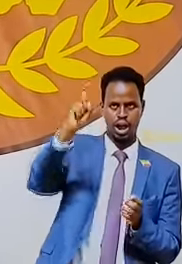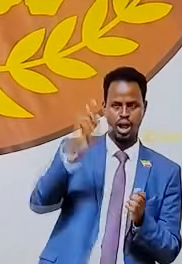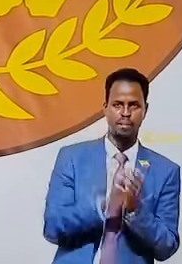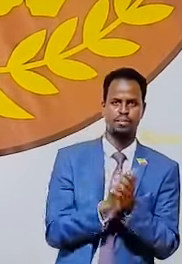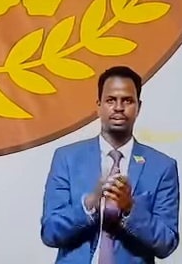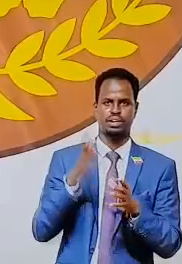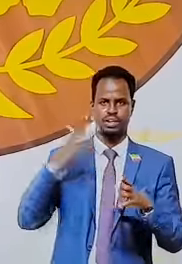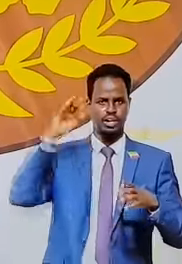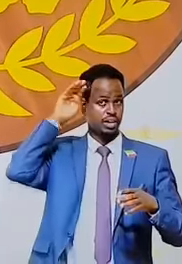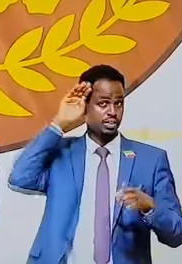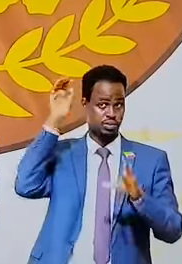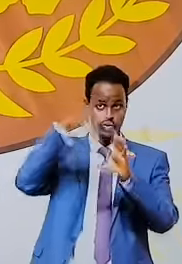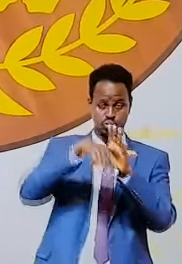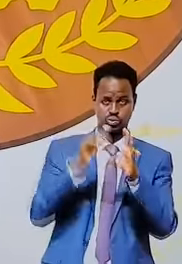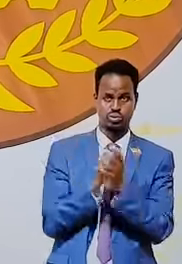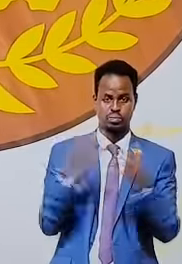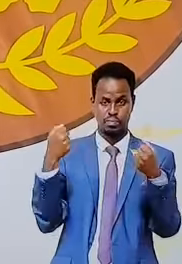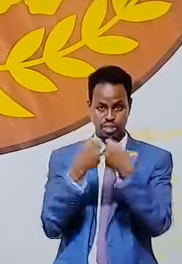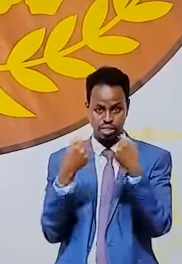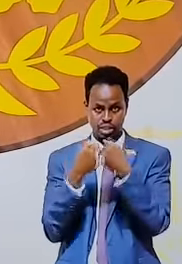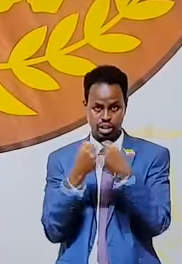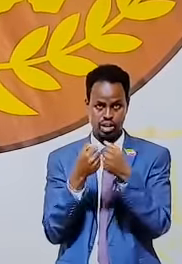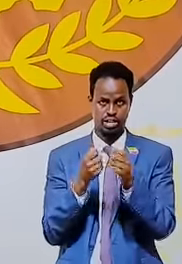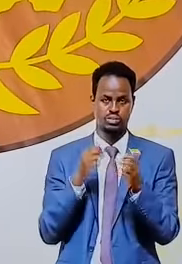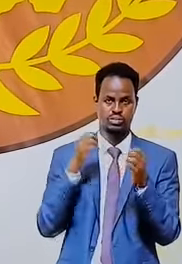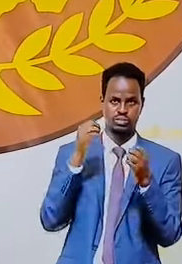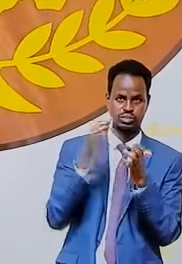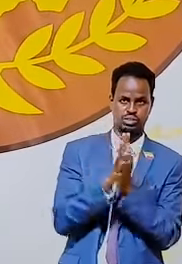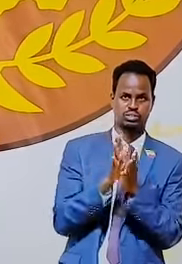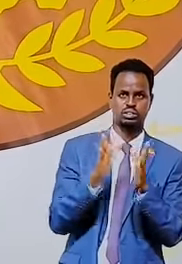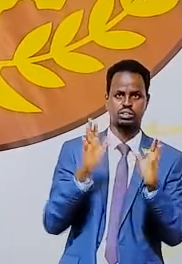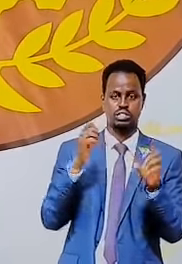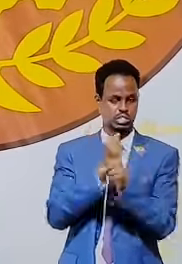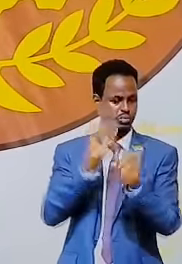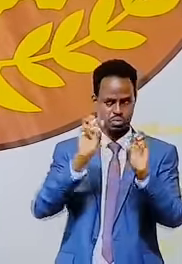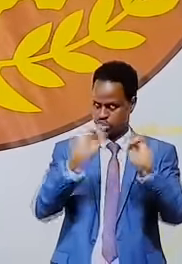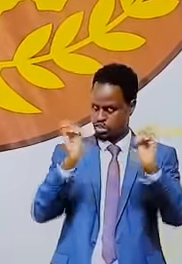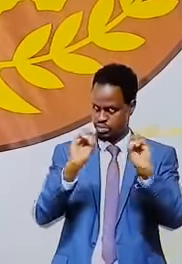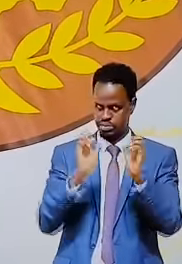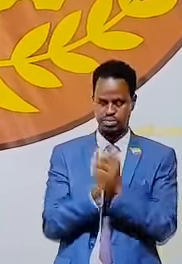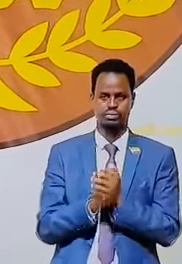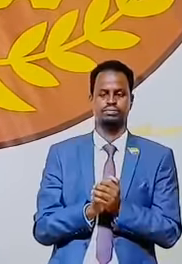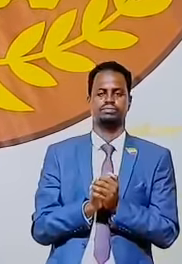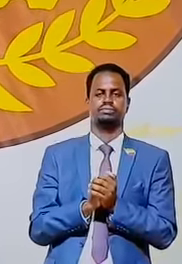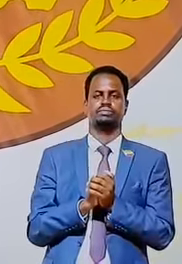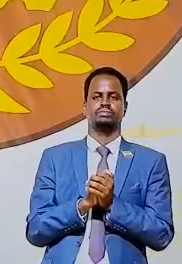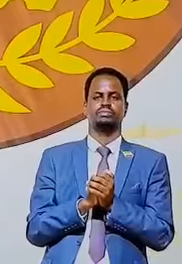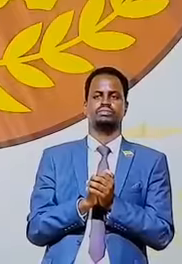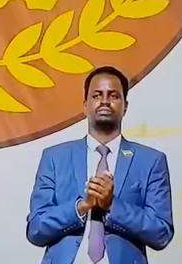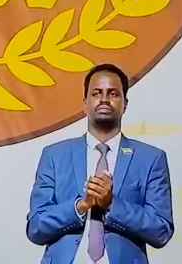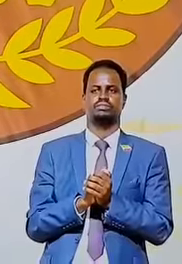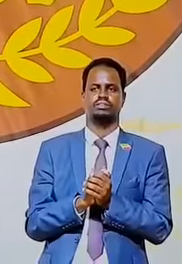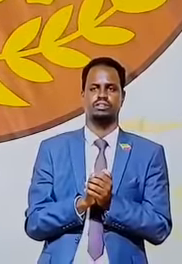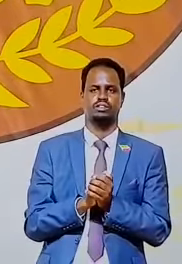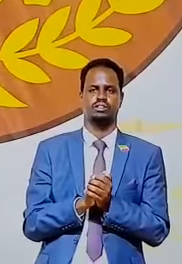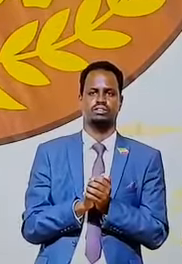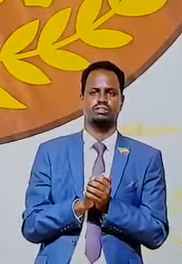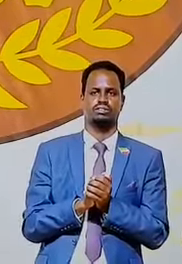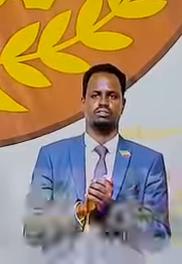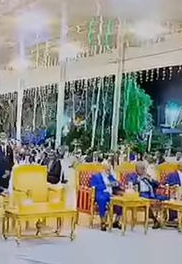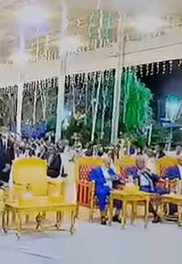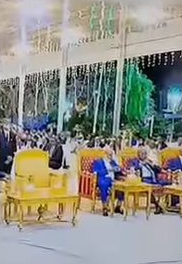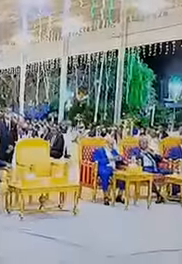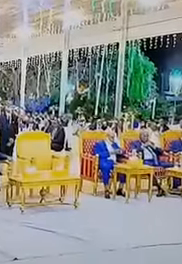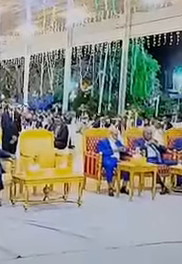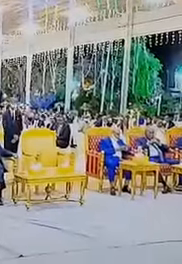ku tagay baan garanayaa marku tagay arday uga jago dhimanay shaqana mu hereen oo wala garbinay فدار كان سو فنيس او فيصل با كاميدو